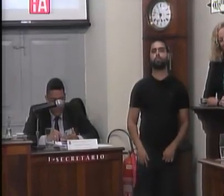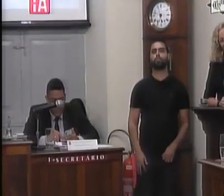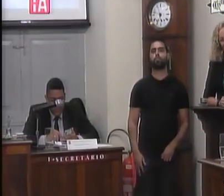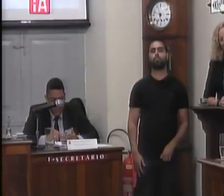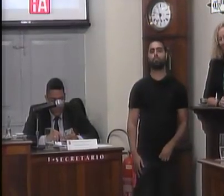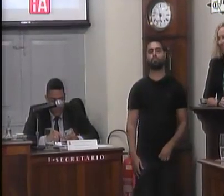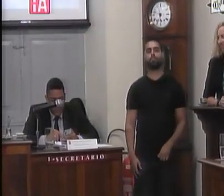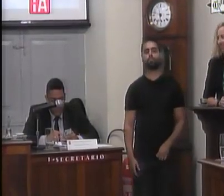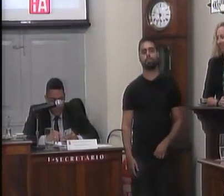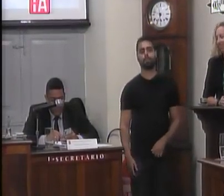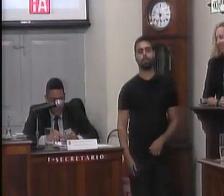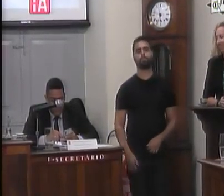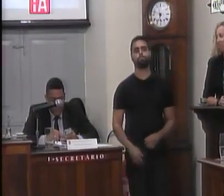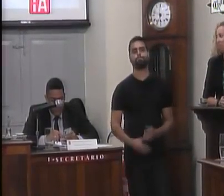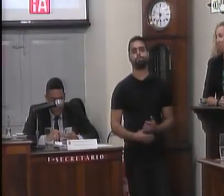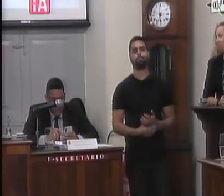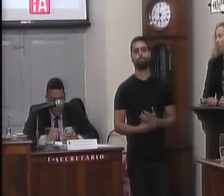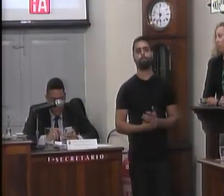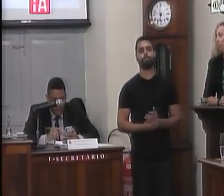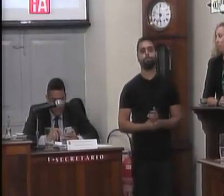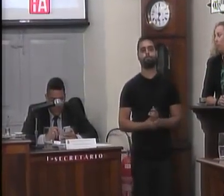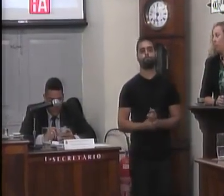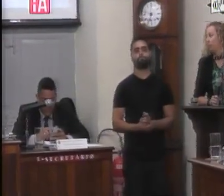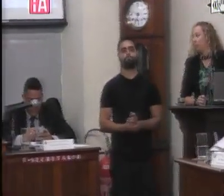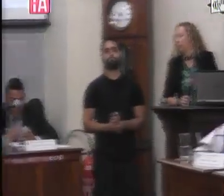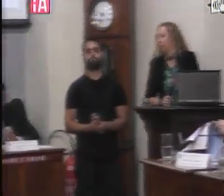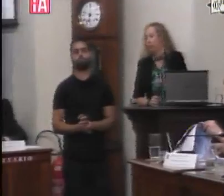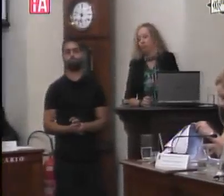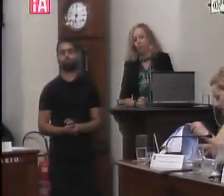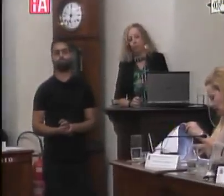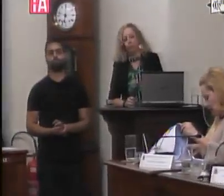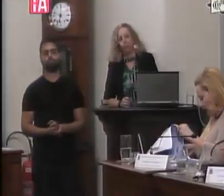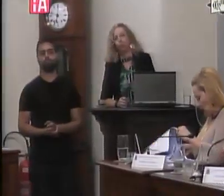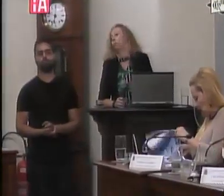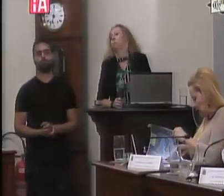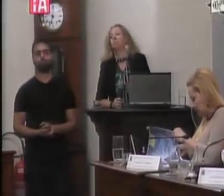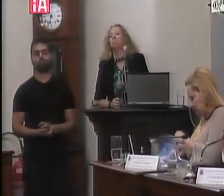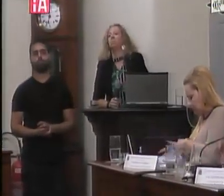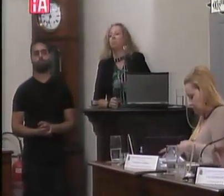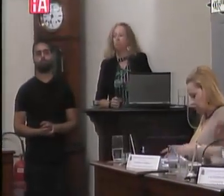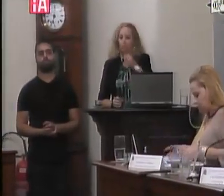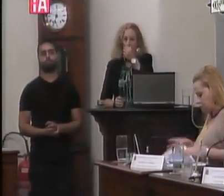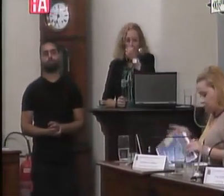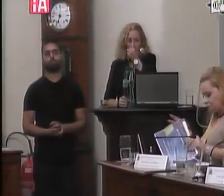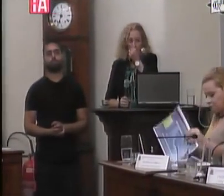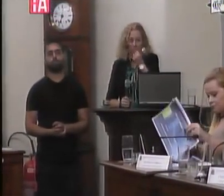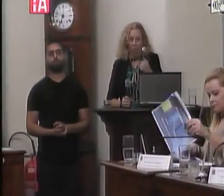Nosso vereador Paulo Celso Alves Pena. Boa noite, secretário.